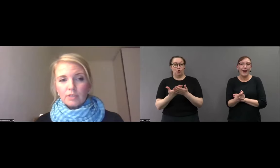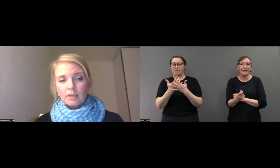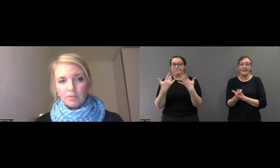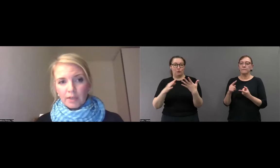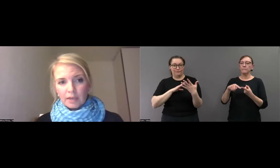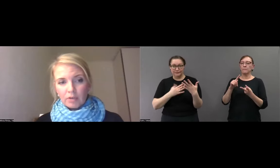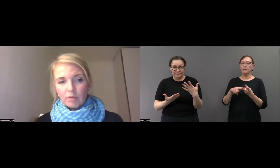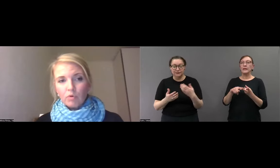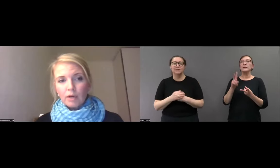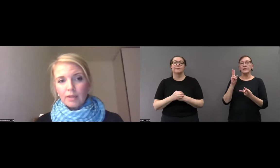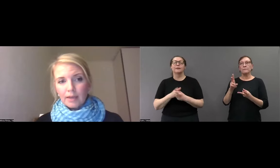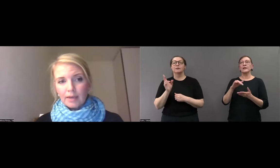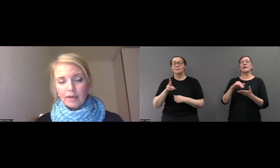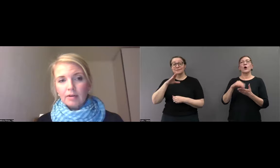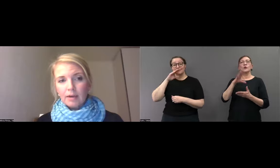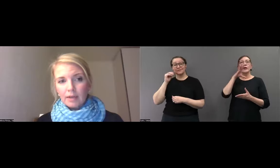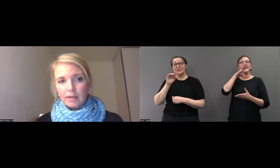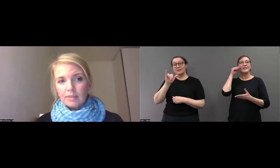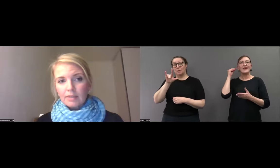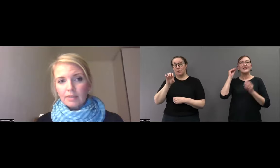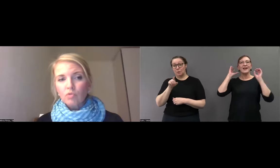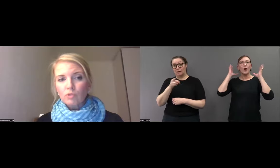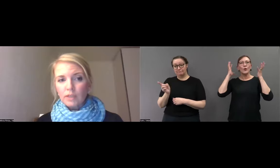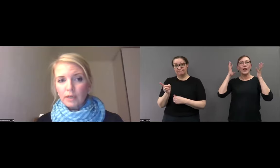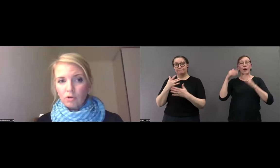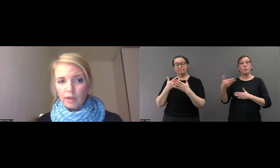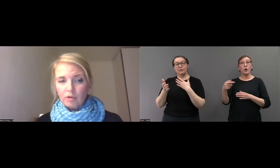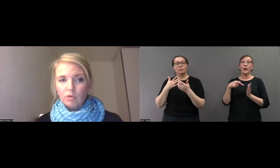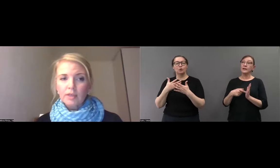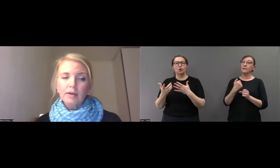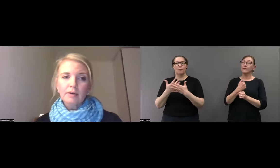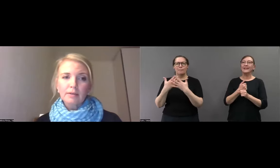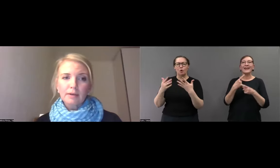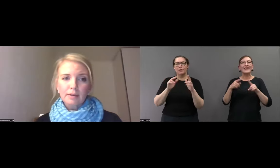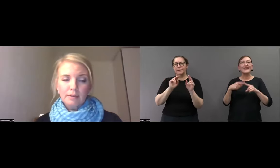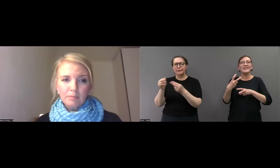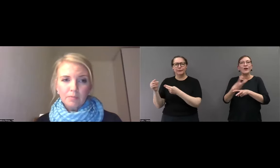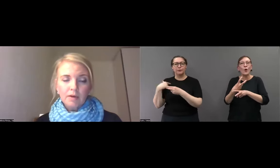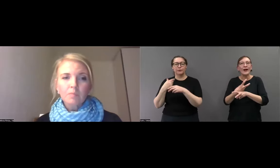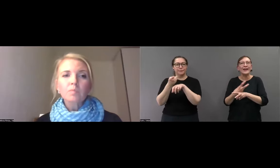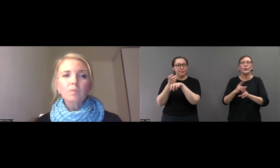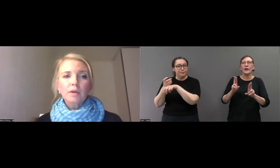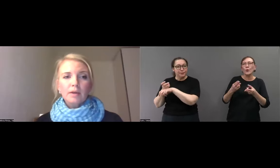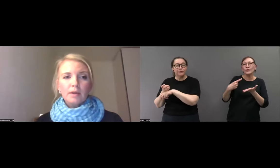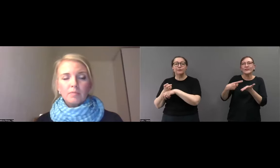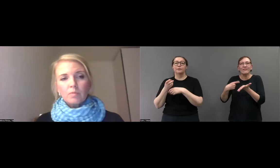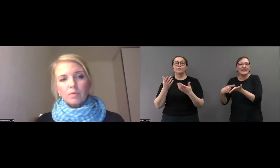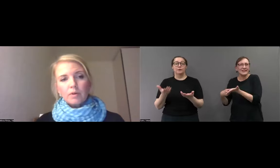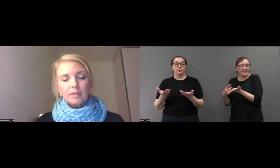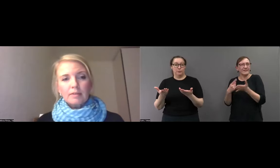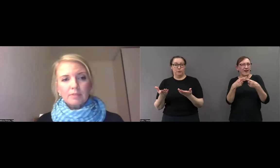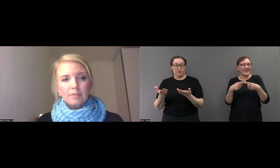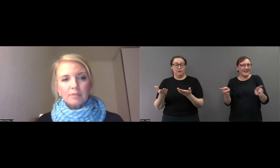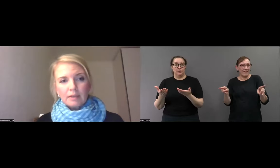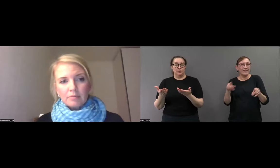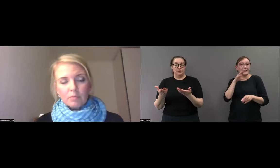erityisesti Svenska Ylen puolella tehdään kaikenlaisia uusia kokeiluita ja